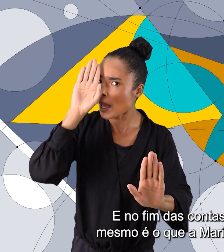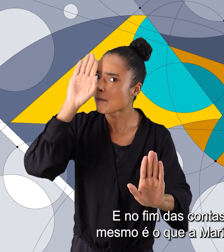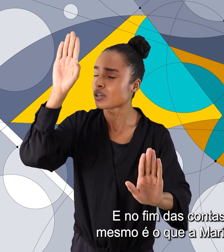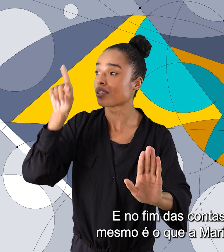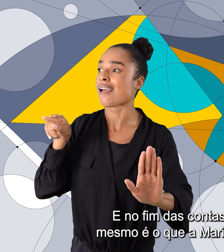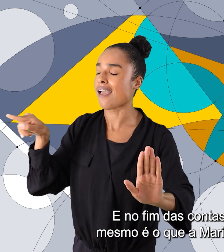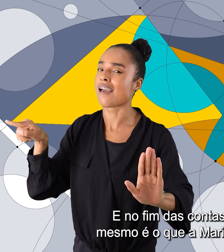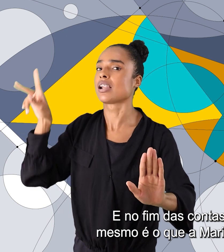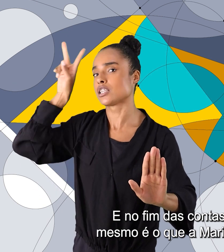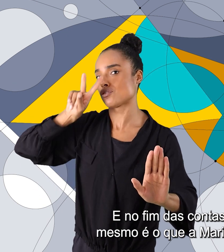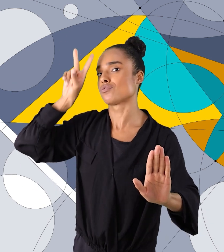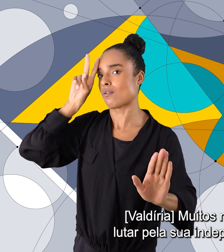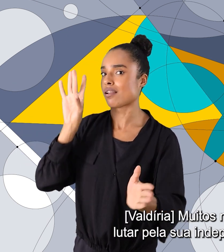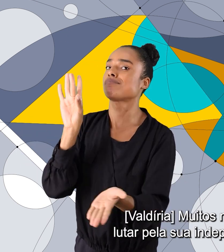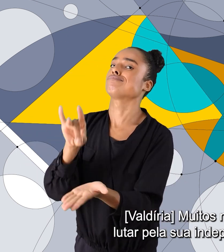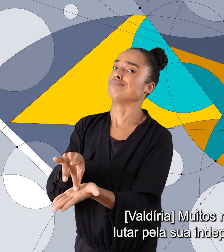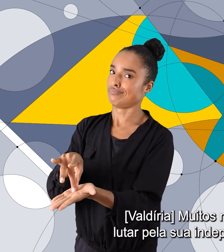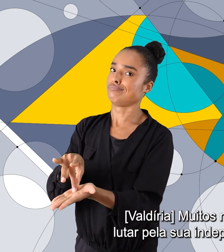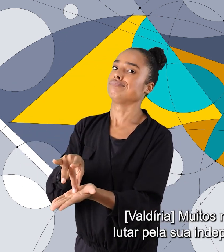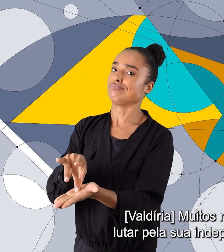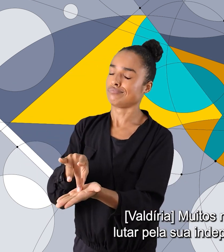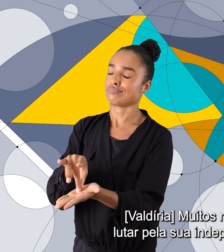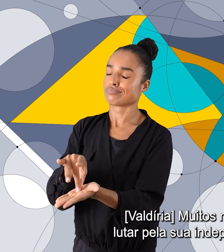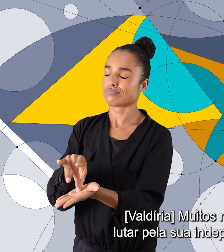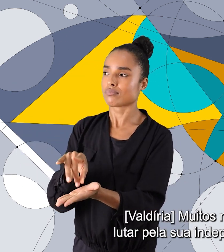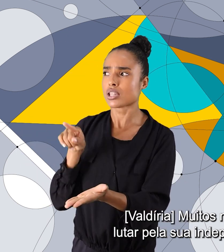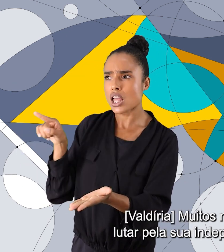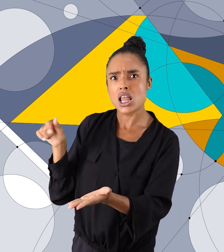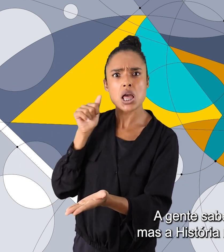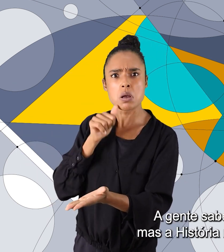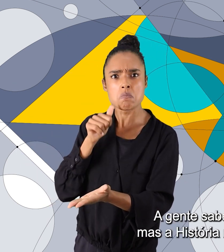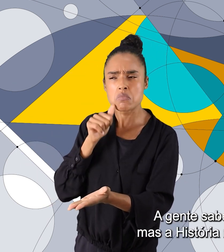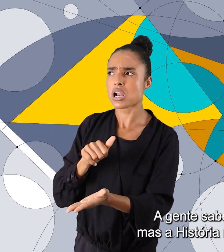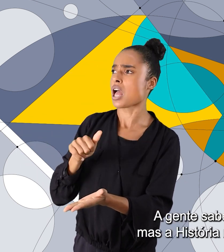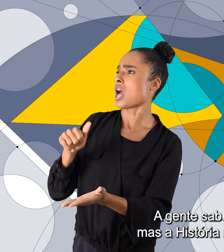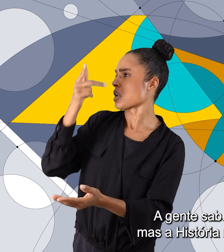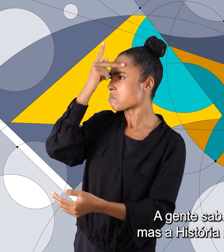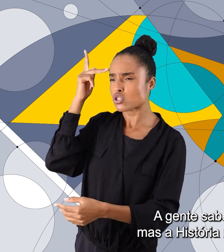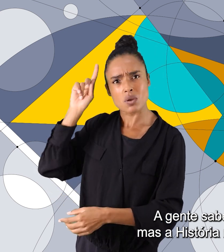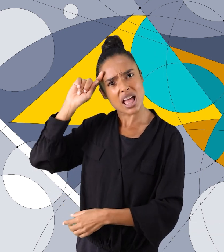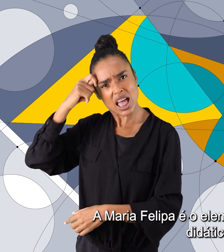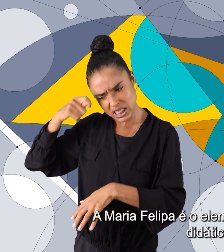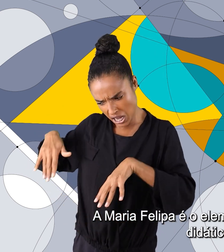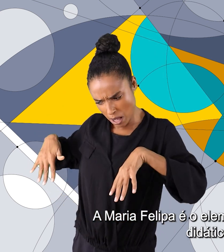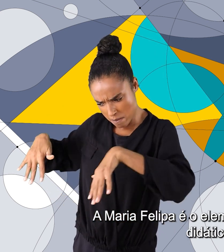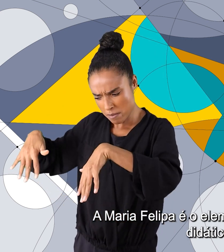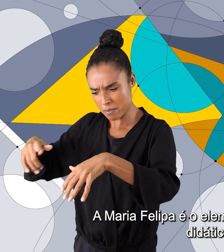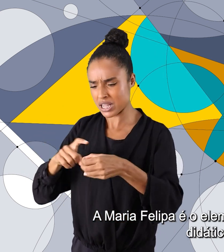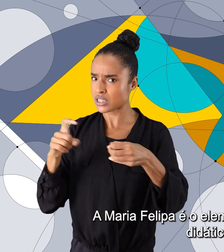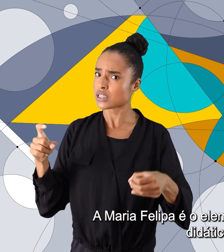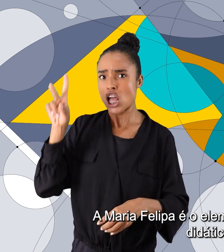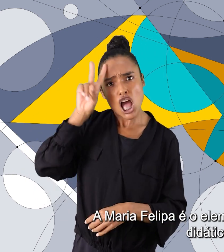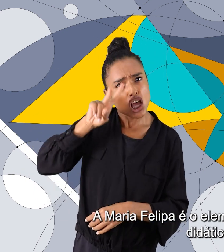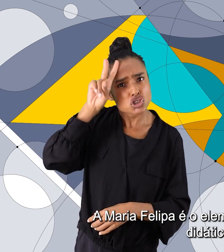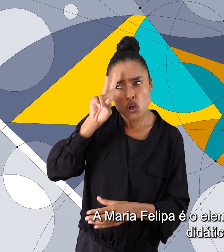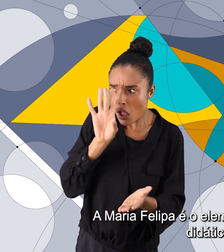Filipa significa. Muitos negros foram lutar pela sua independência, né? A gente sabe disso, mas a história não conta. Maria Filipa é um